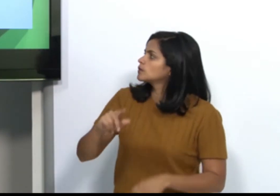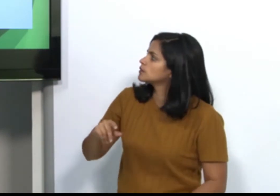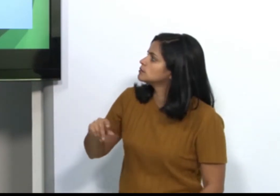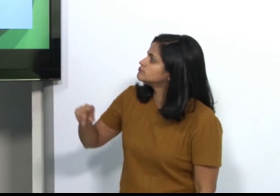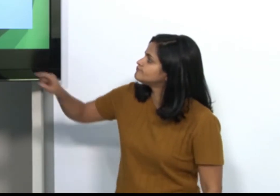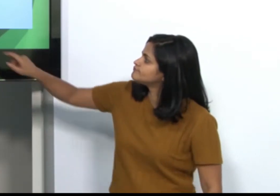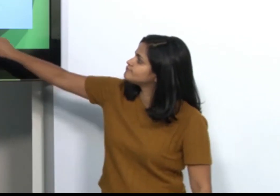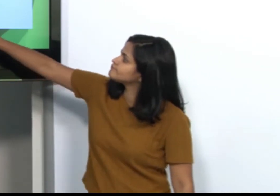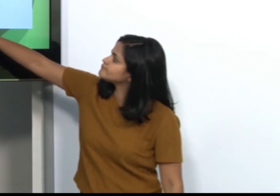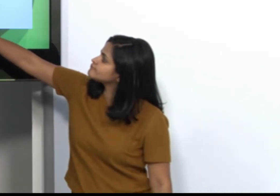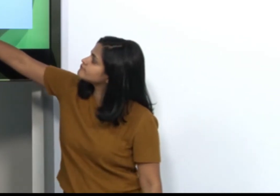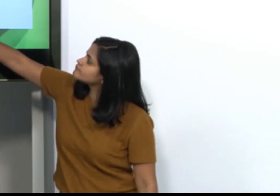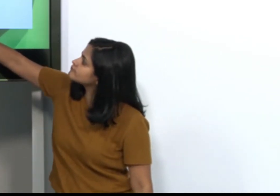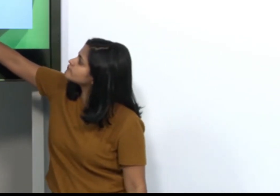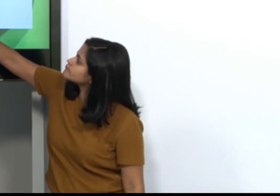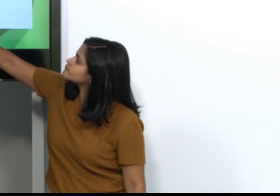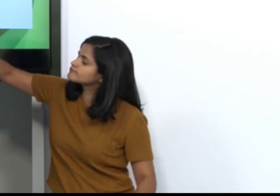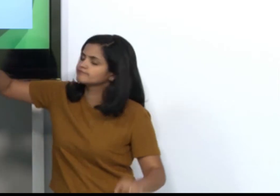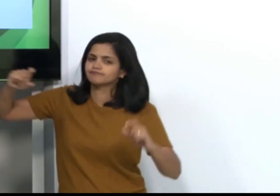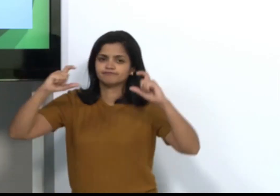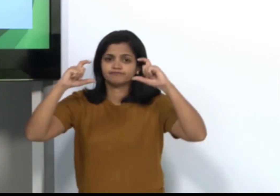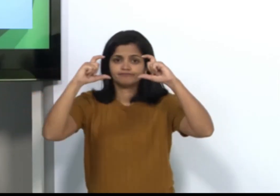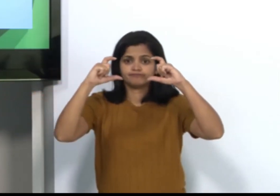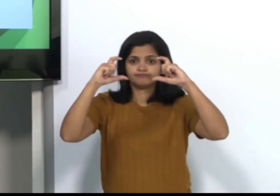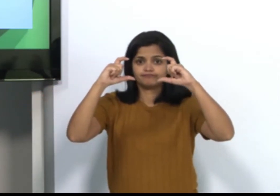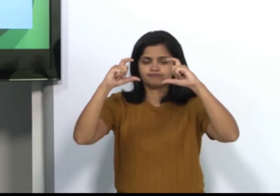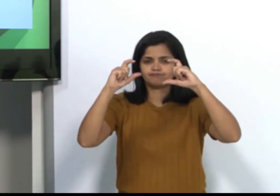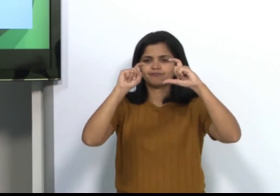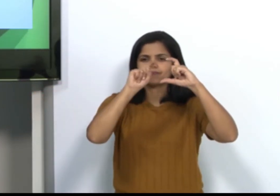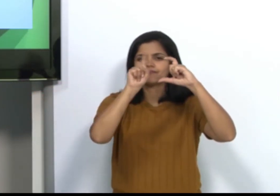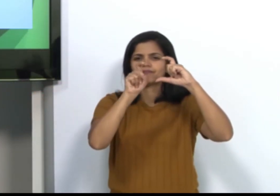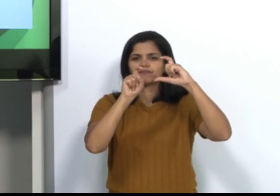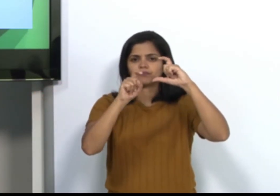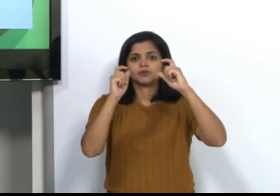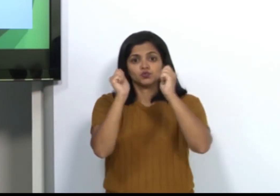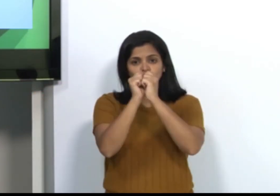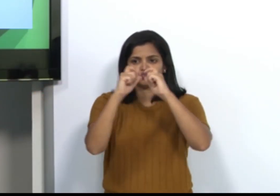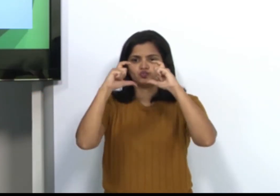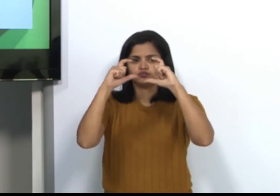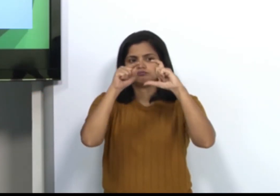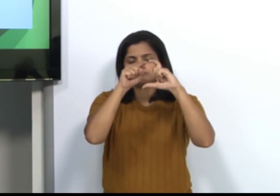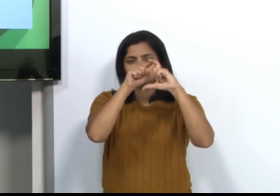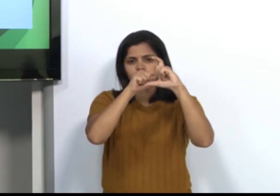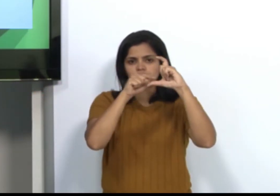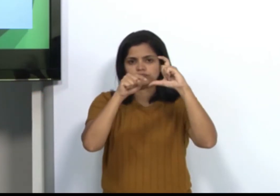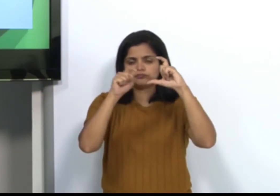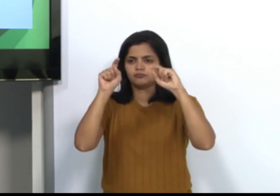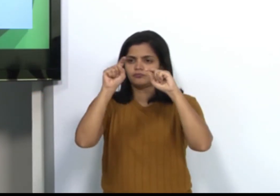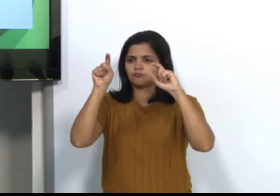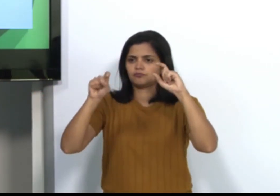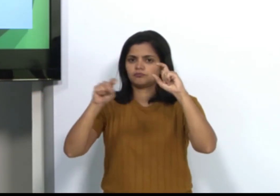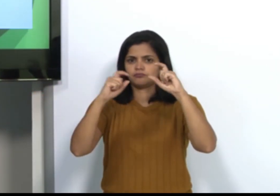Eu coloco estes sinais, juntamente com a interrogação.